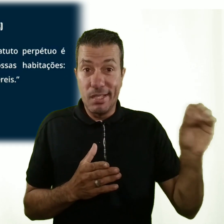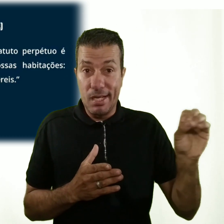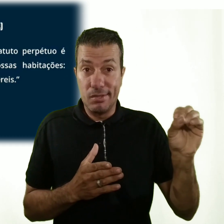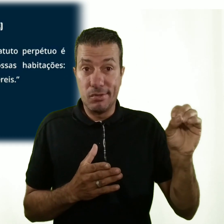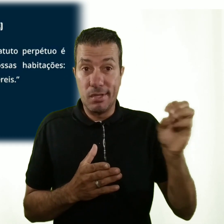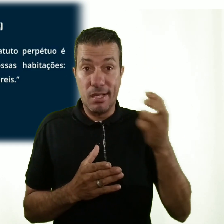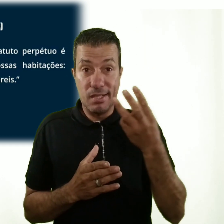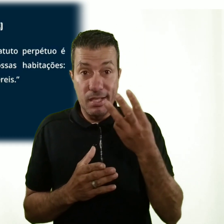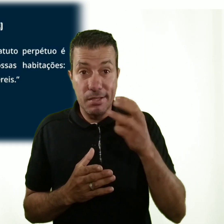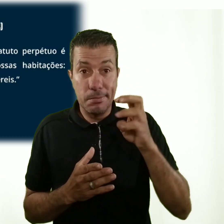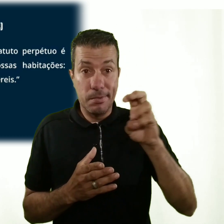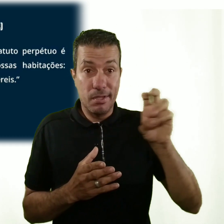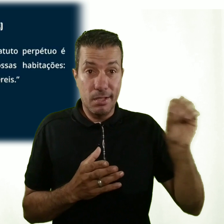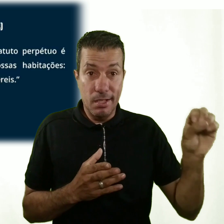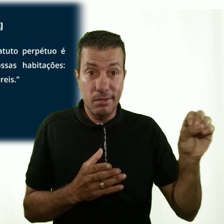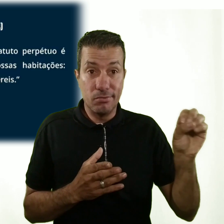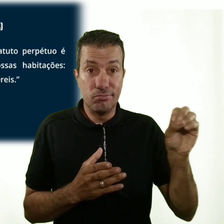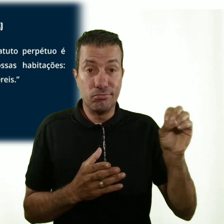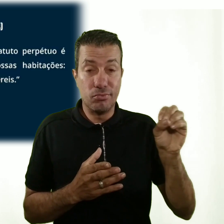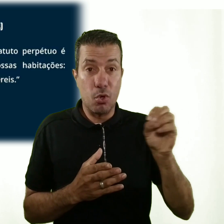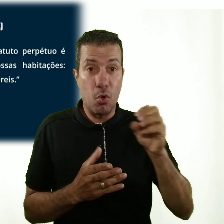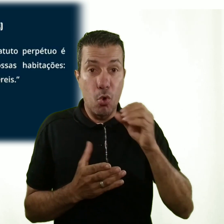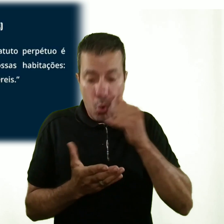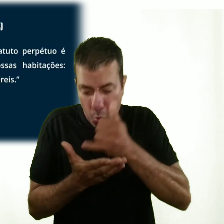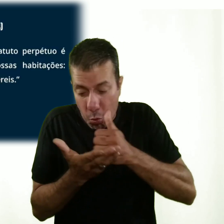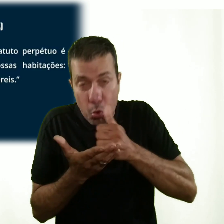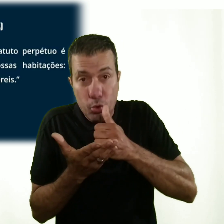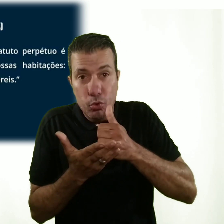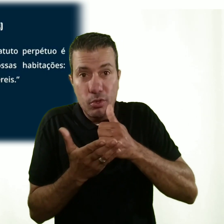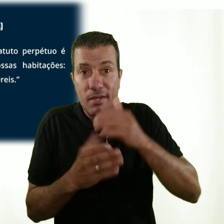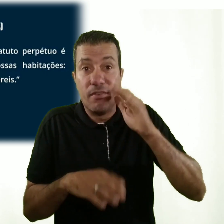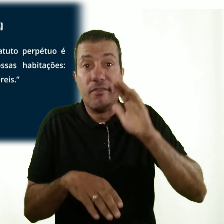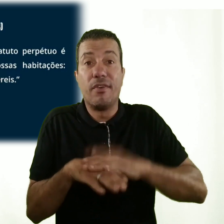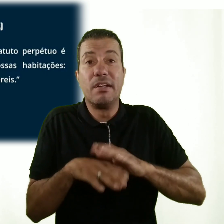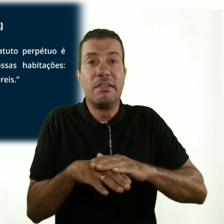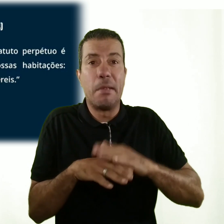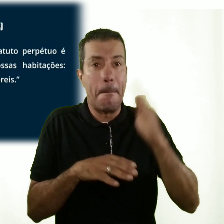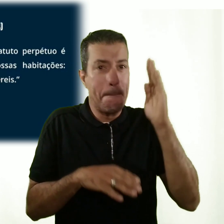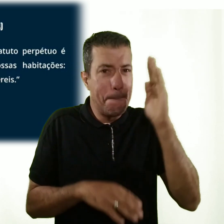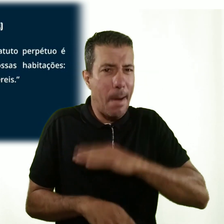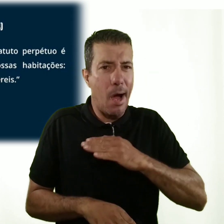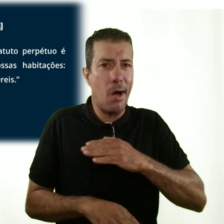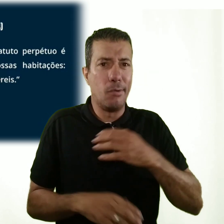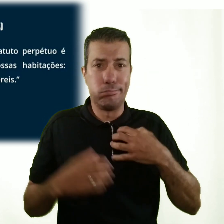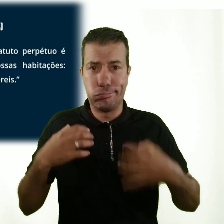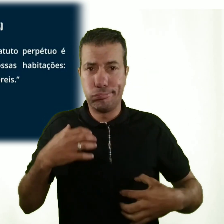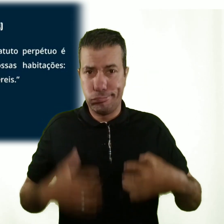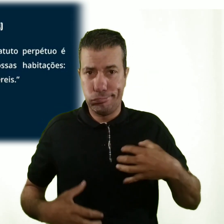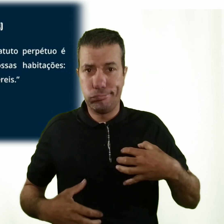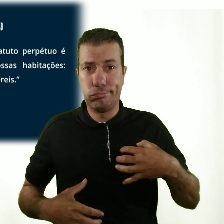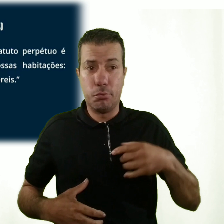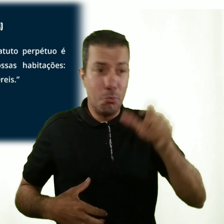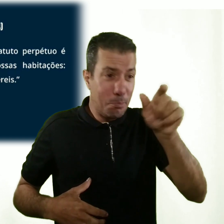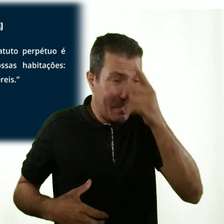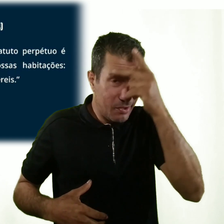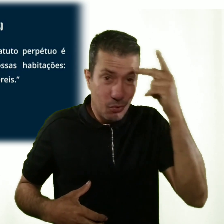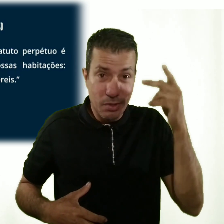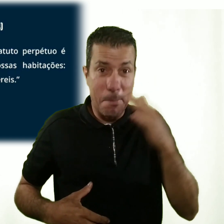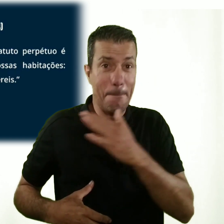comer gordura faz mal. E eu fico imaginando quantas pessoas morreram por não